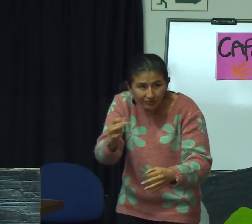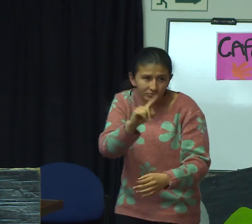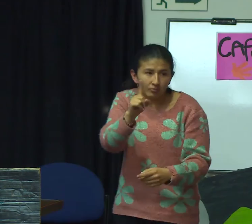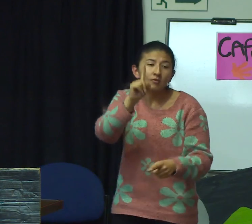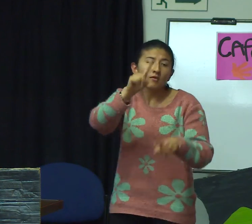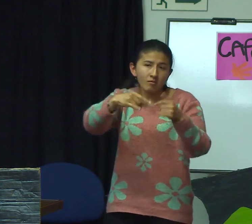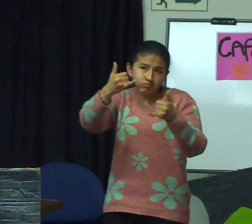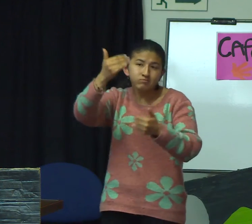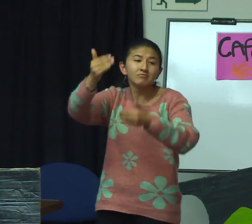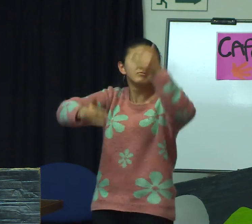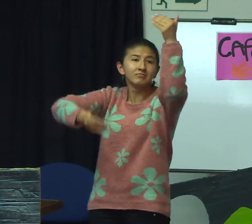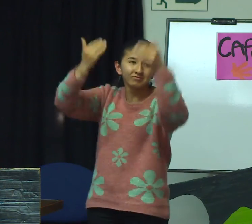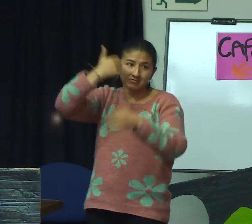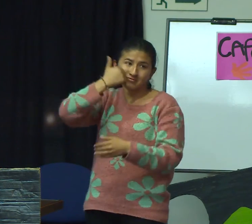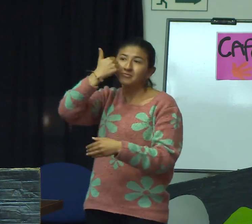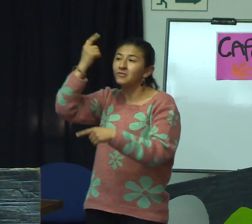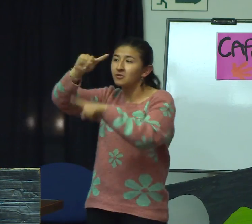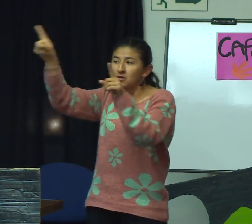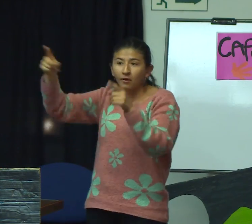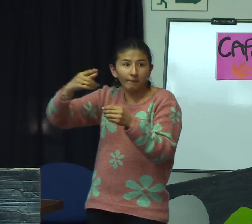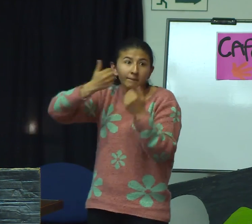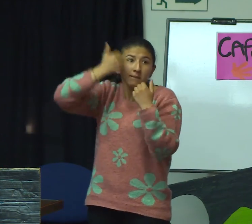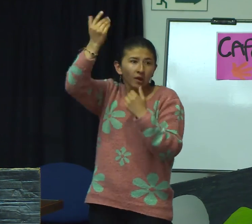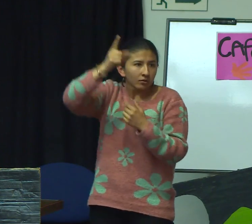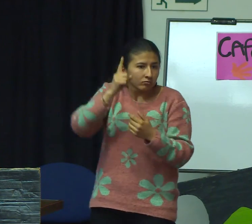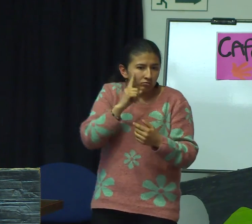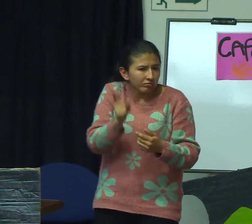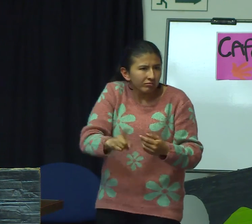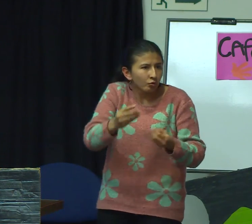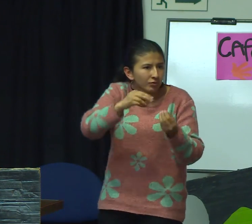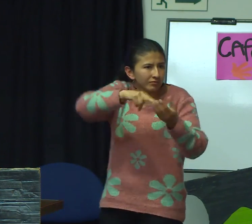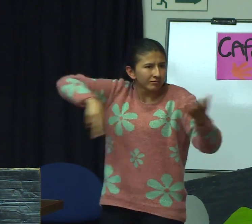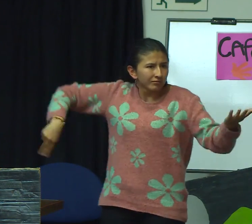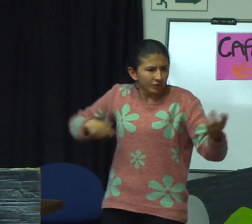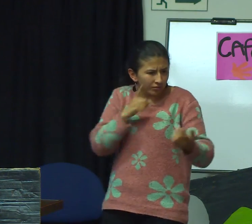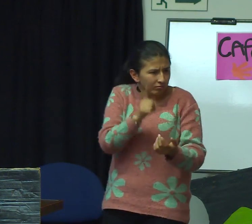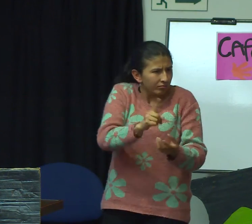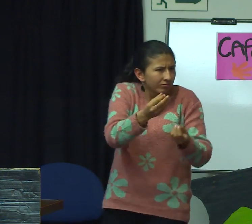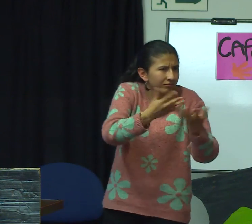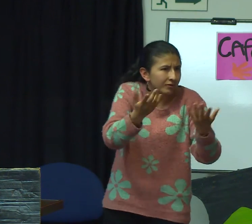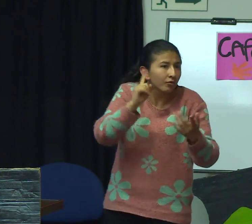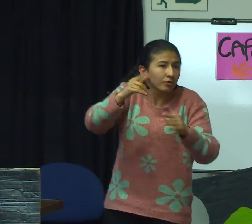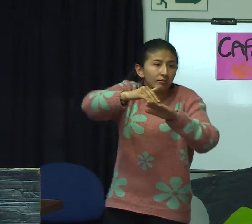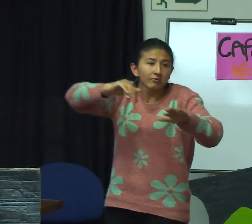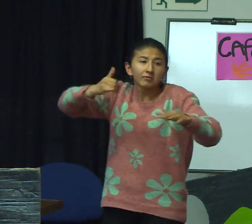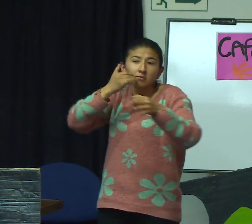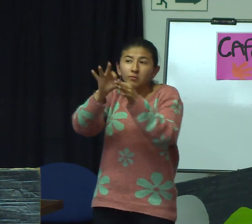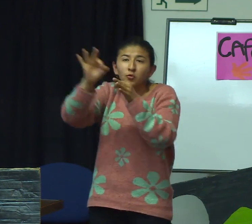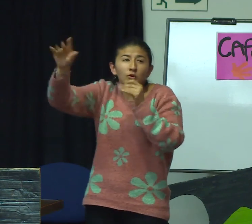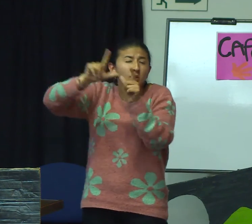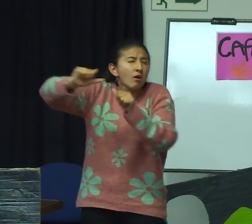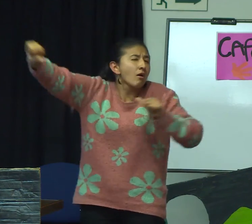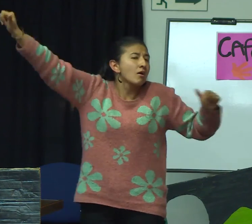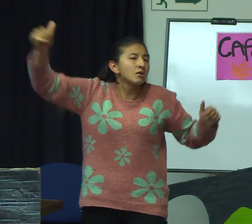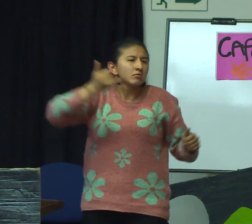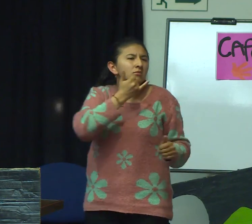puedan tener muchos elementos, así como les pasa a las personas oyentes. Siempre la persona sorda está